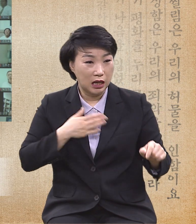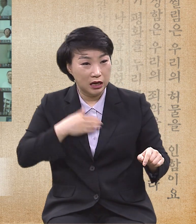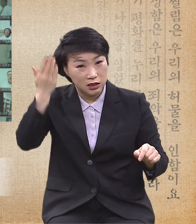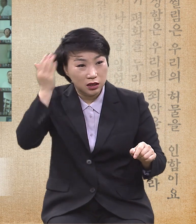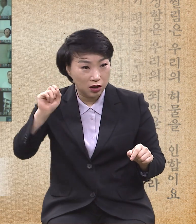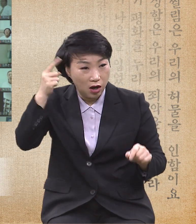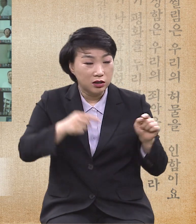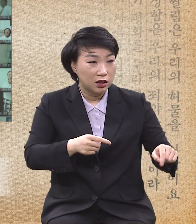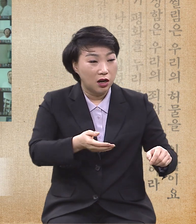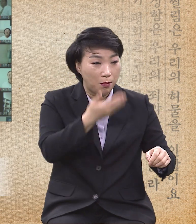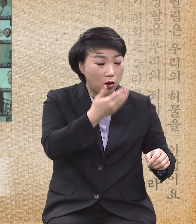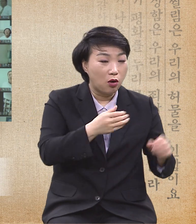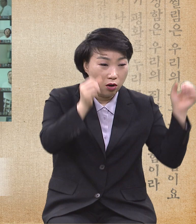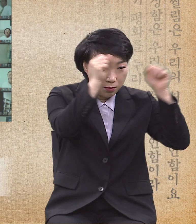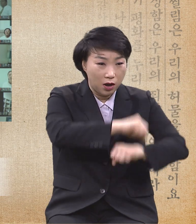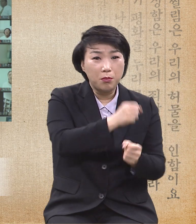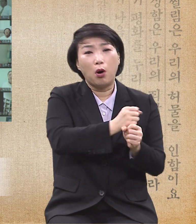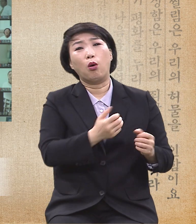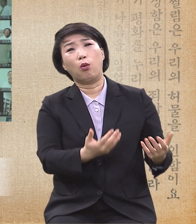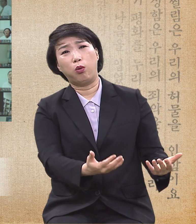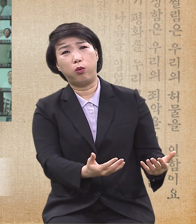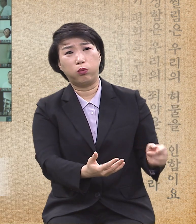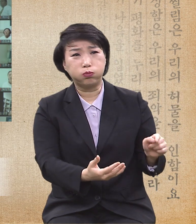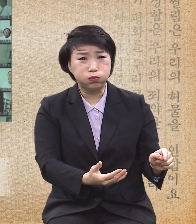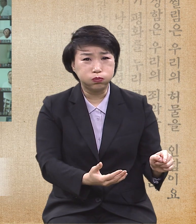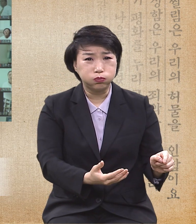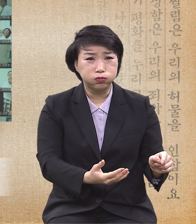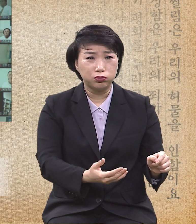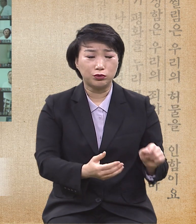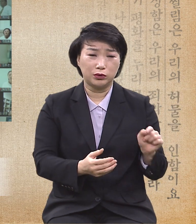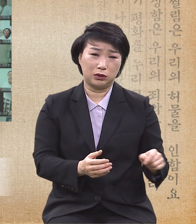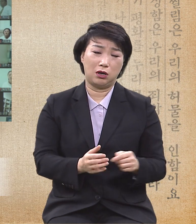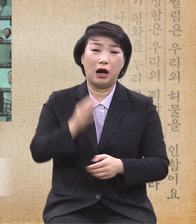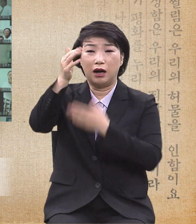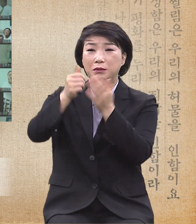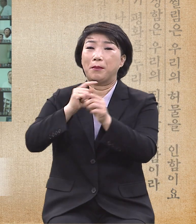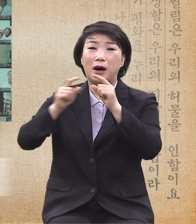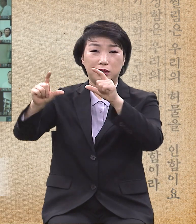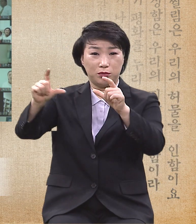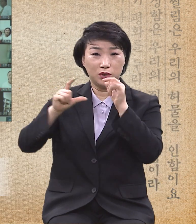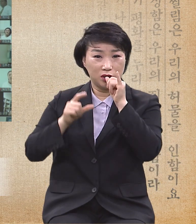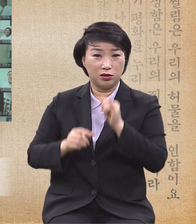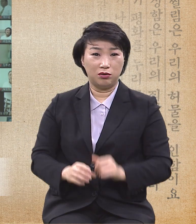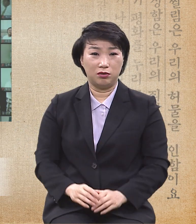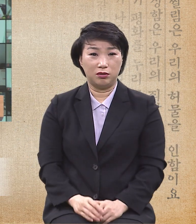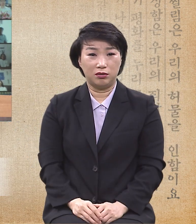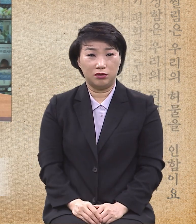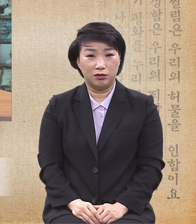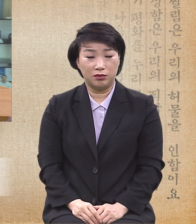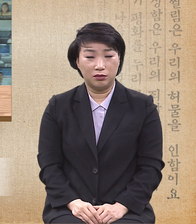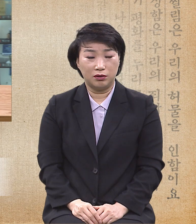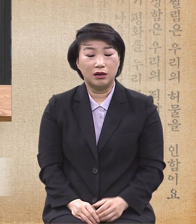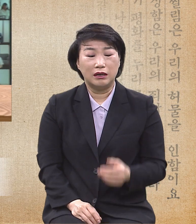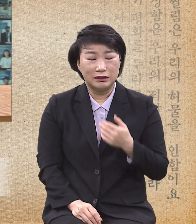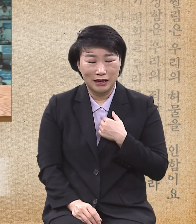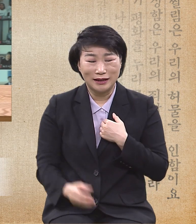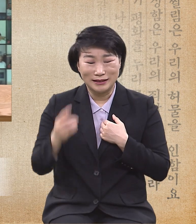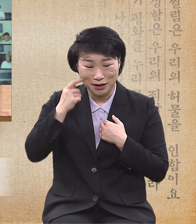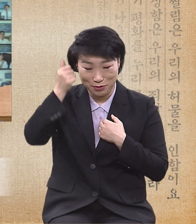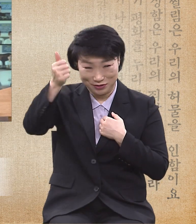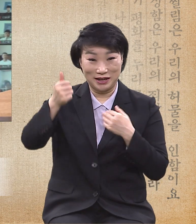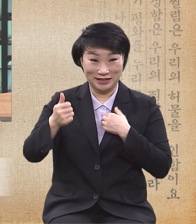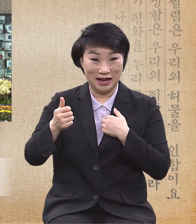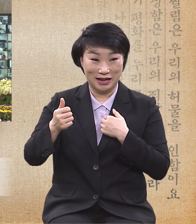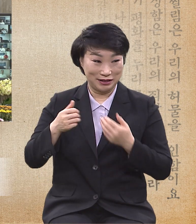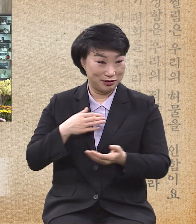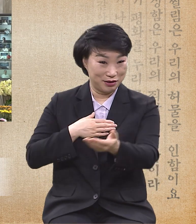만들어도 멸망시키면 되겠느냐 라고 하는 말씀이다 이 말이오. 내가 담임